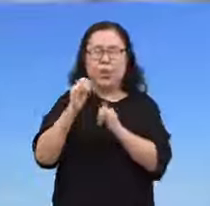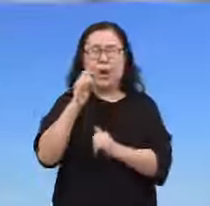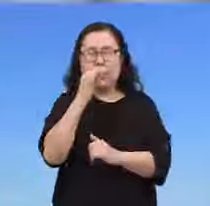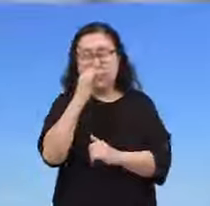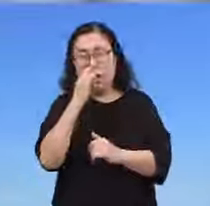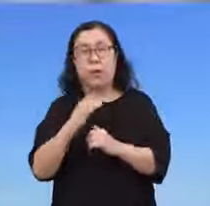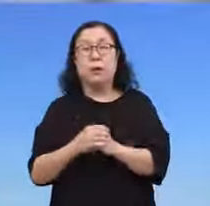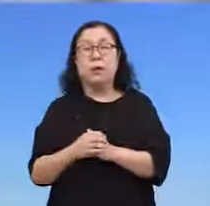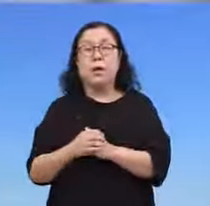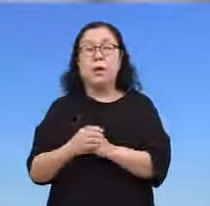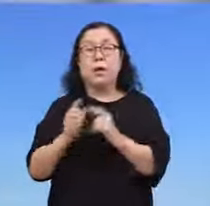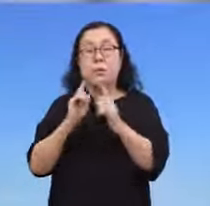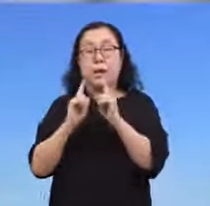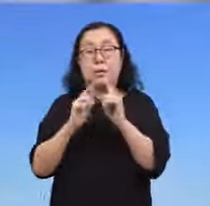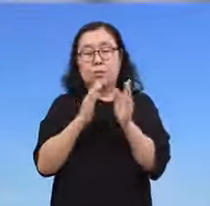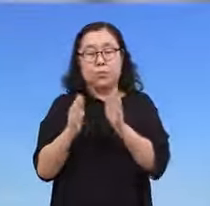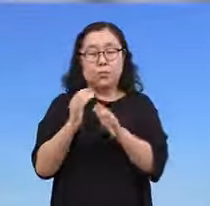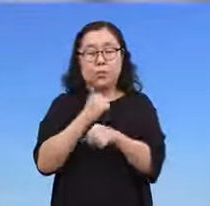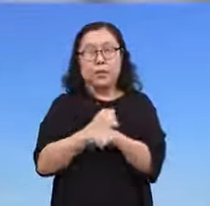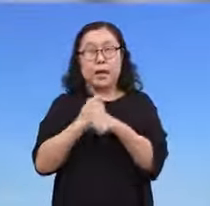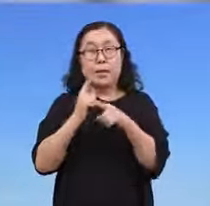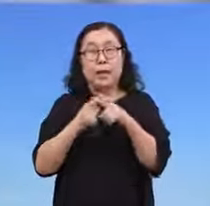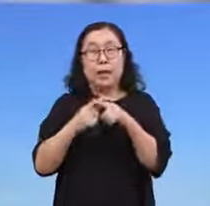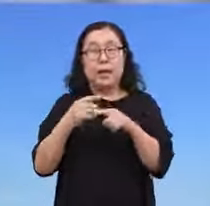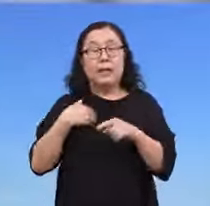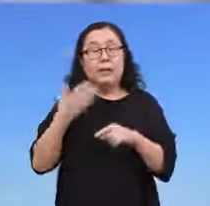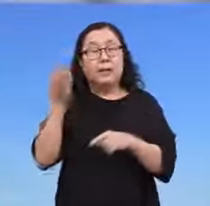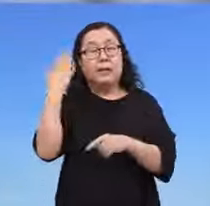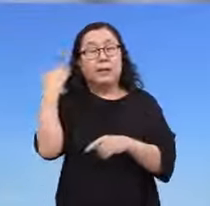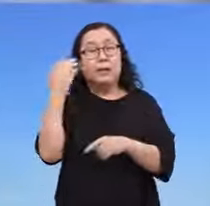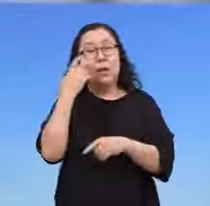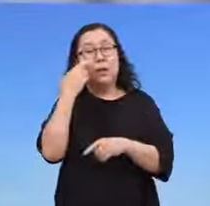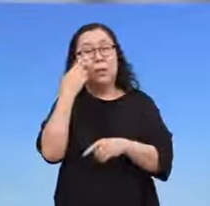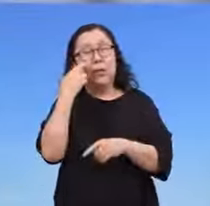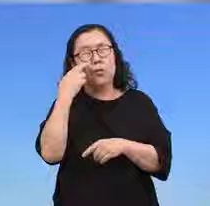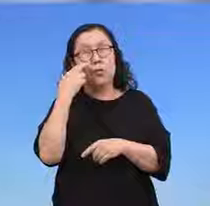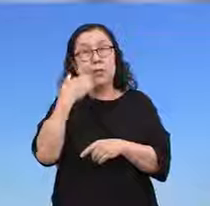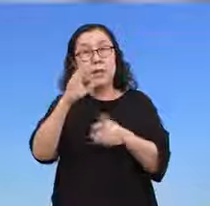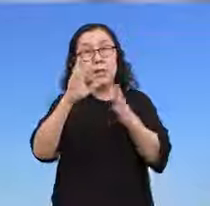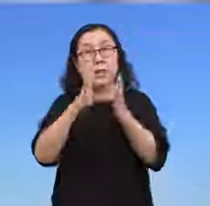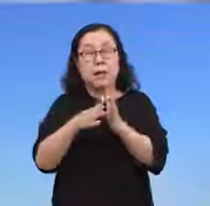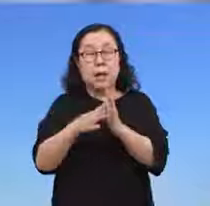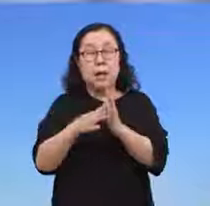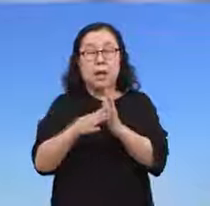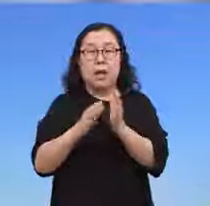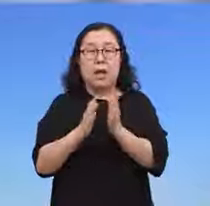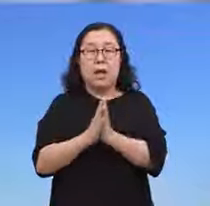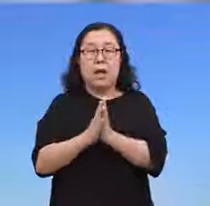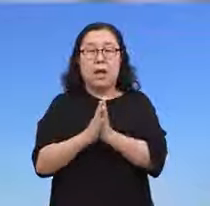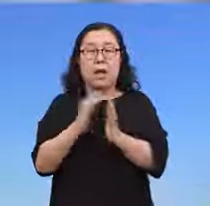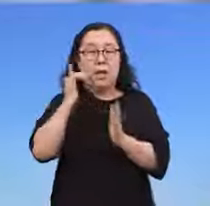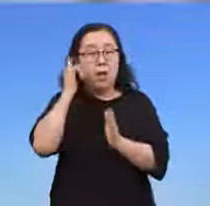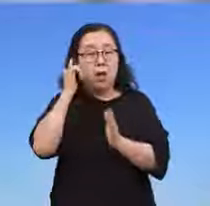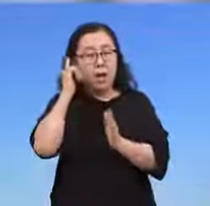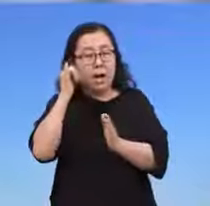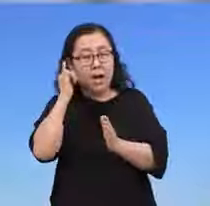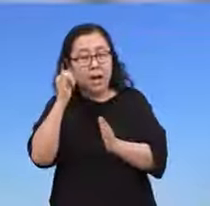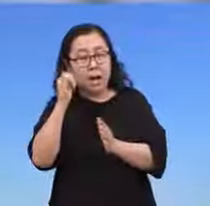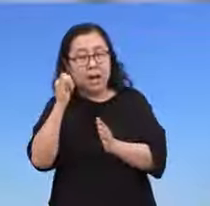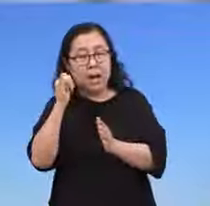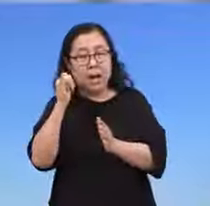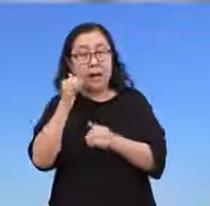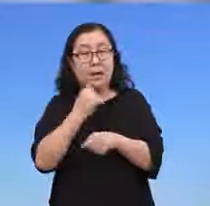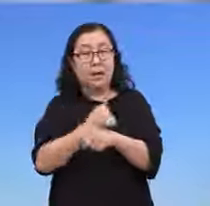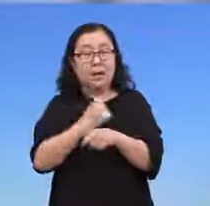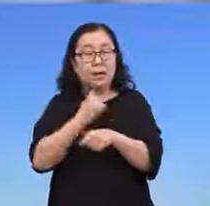제가 이 말씀을 준비하다가 네 맞아 지난번 미국 갔을 때 어디 연락할 일이 있는데 이게 전화가 안 되니까 기계는